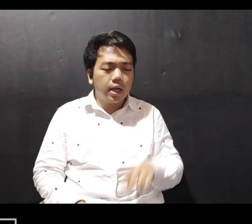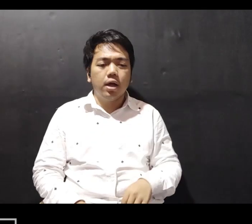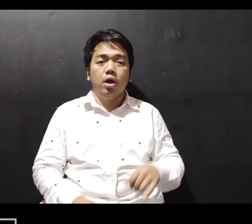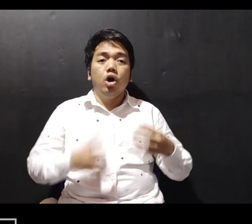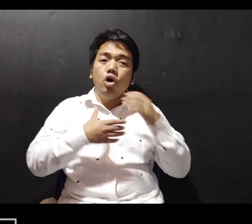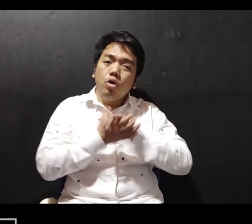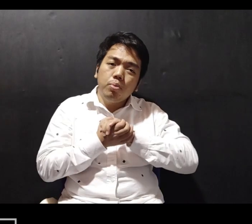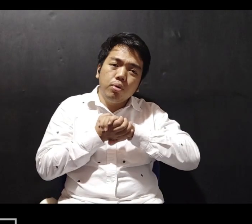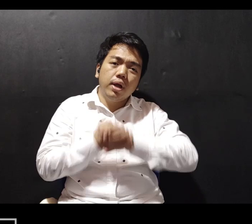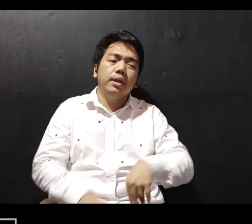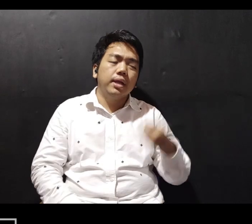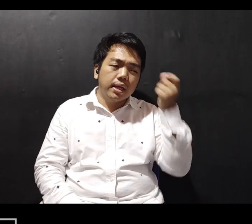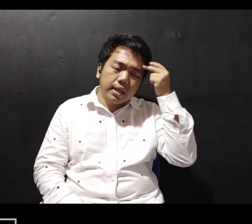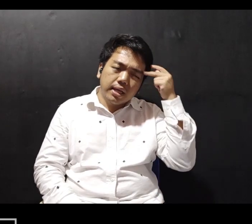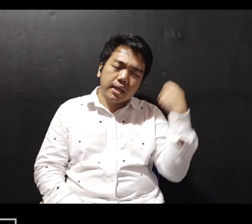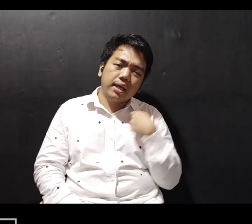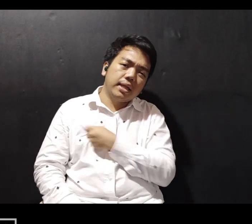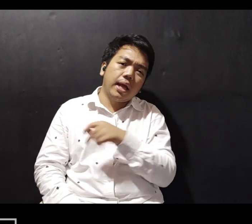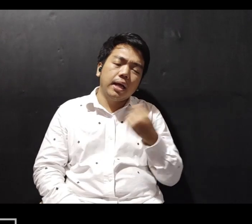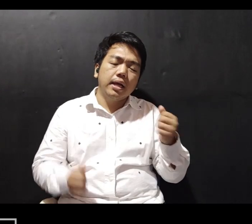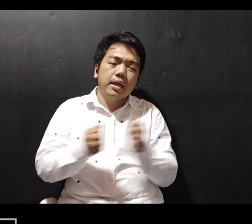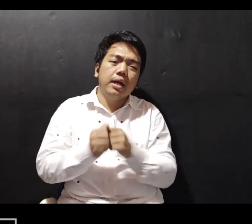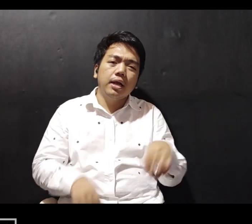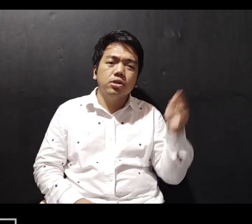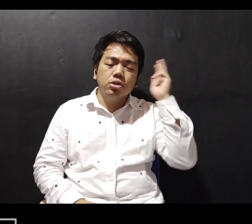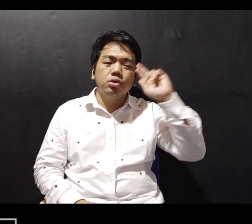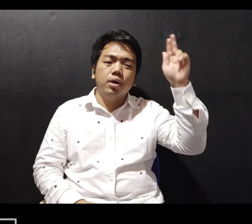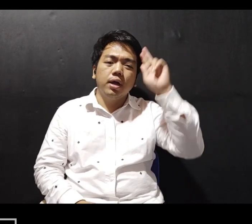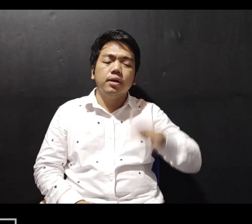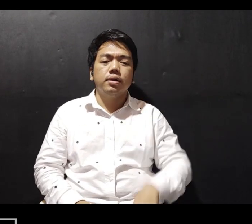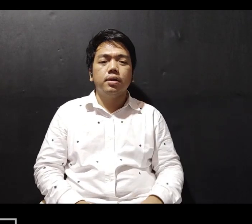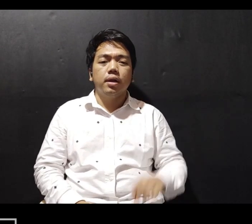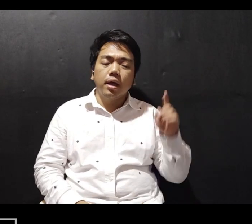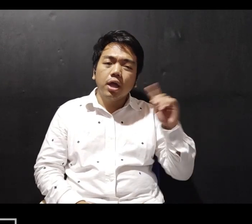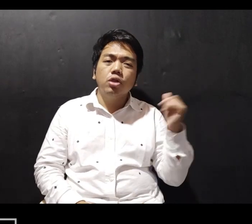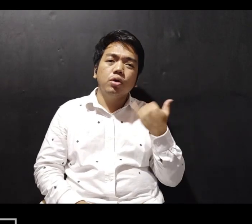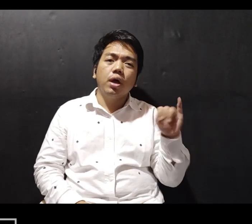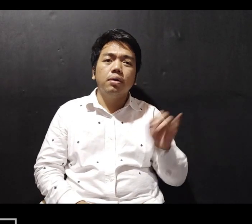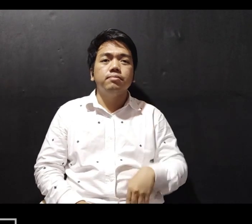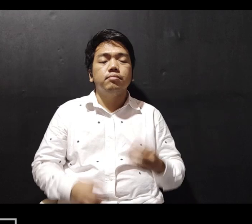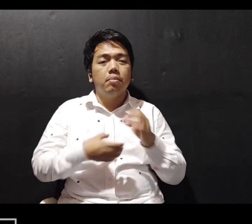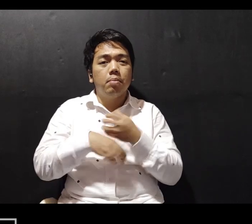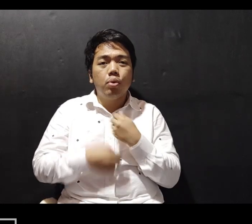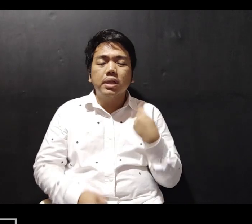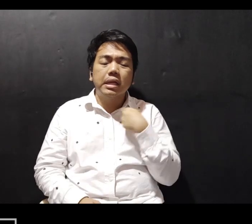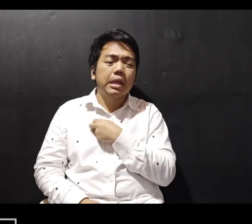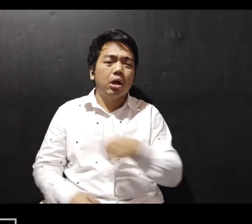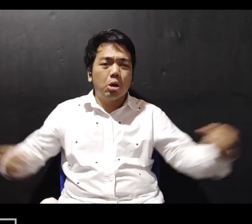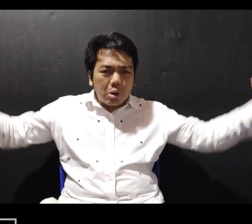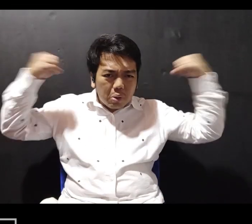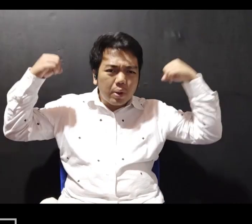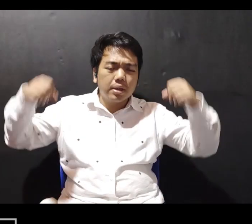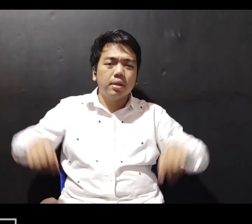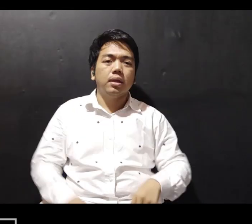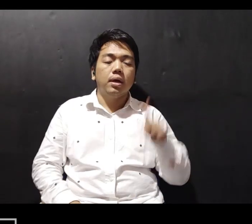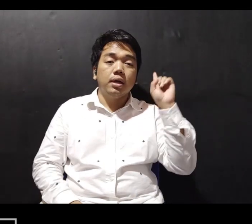iblis di dalam dunia ini. Dan itulah yang membuat kita kuat karena kita menjaga hubungan kita dengan Tuhan. Dan di ayat 10, 1 Petrus 5